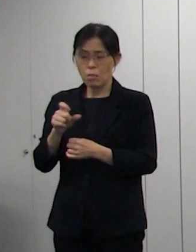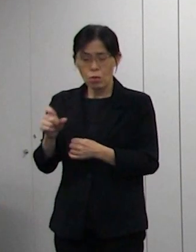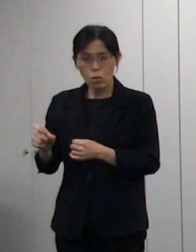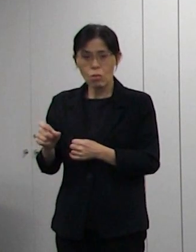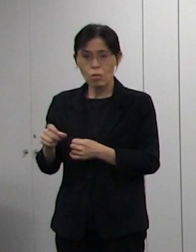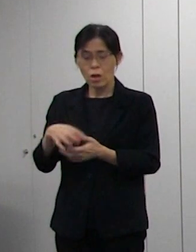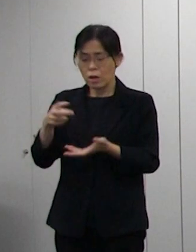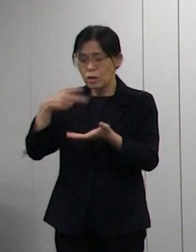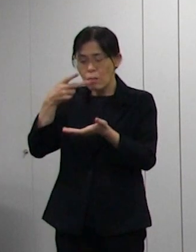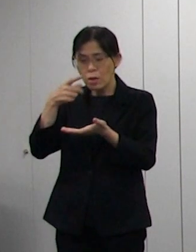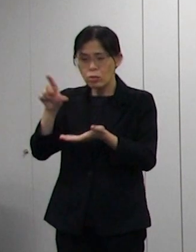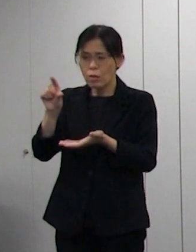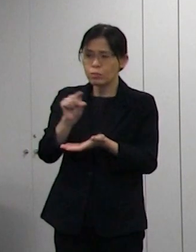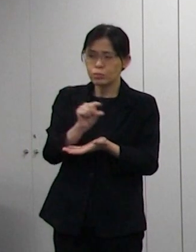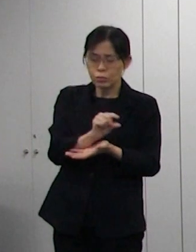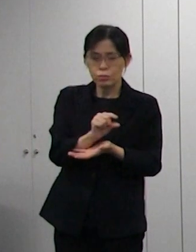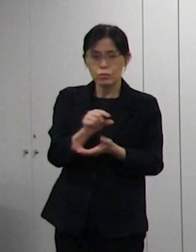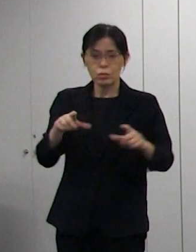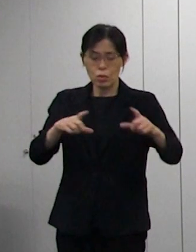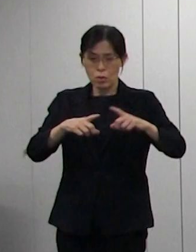消費量が減少し、